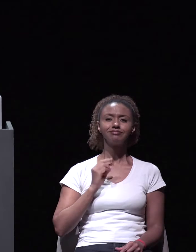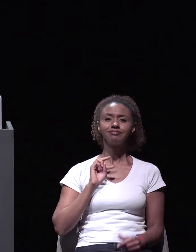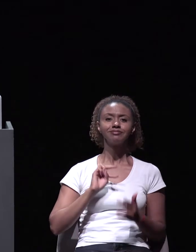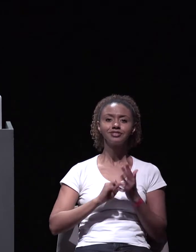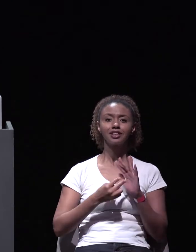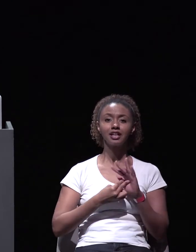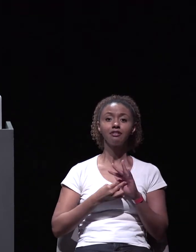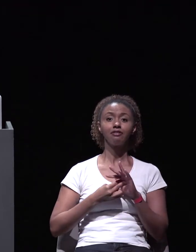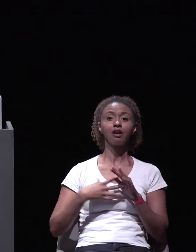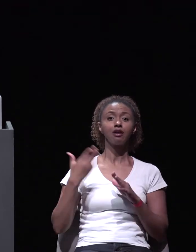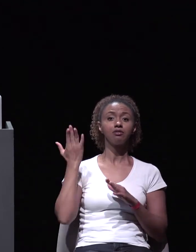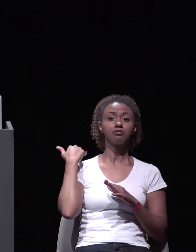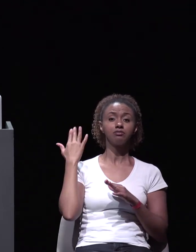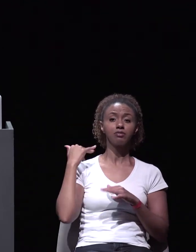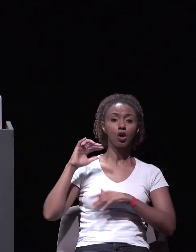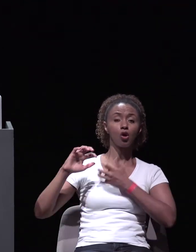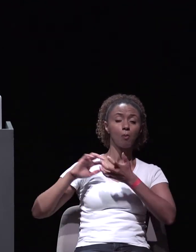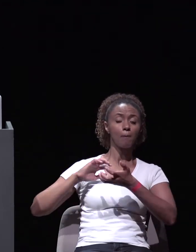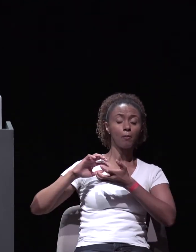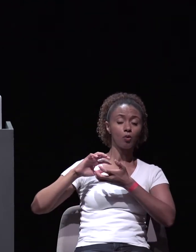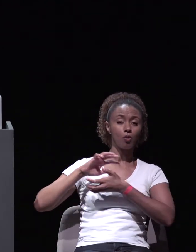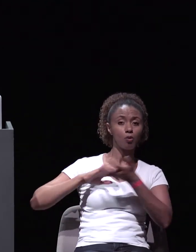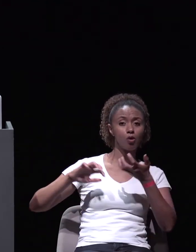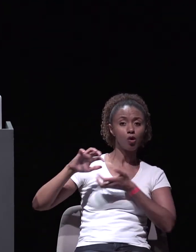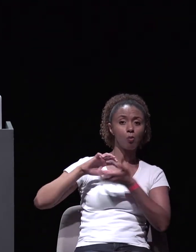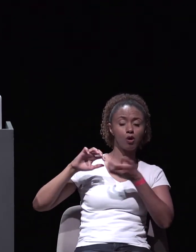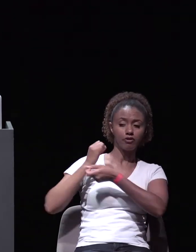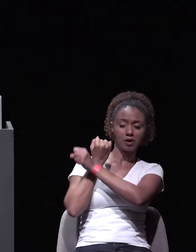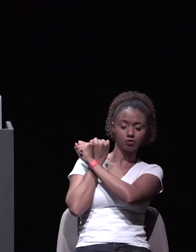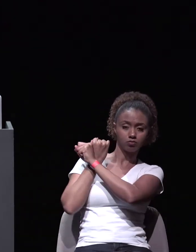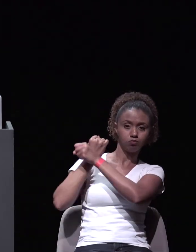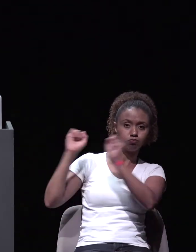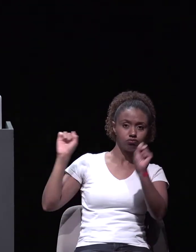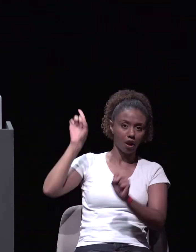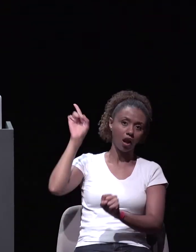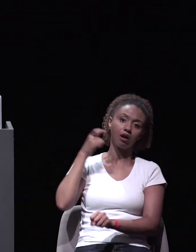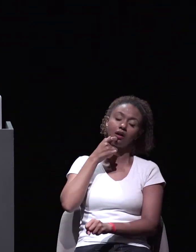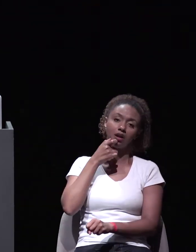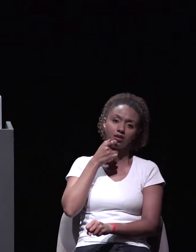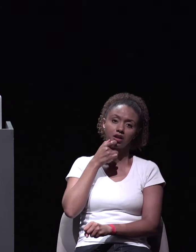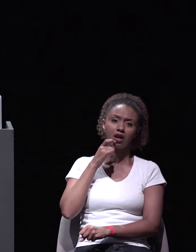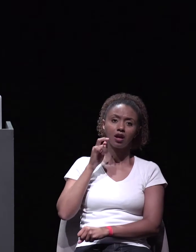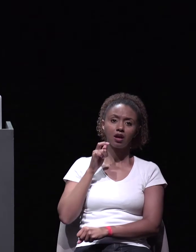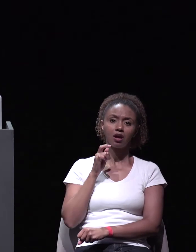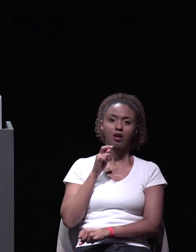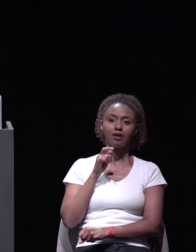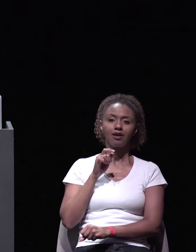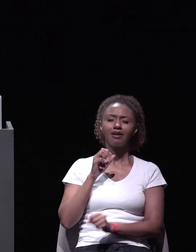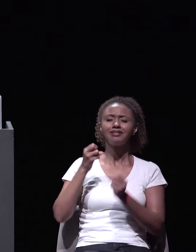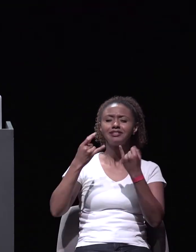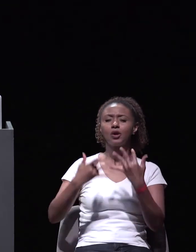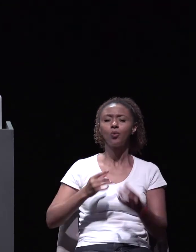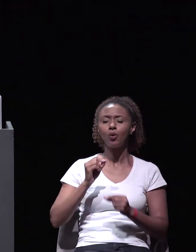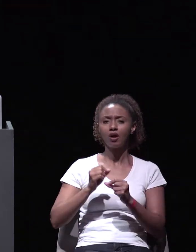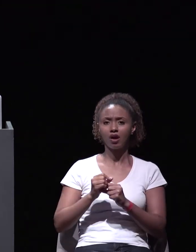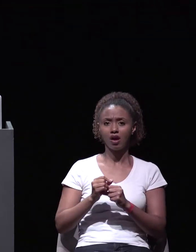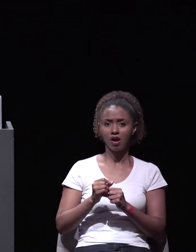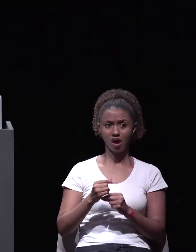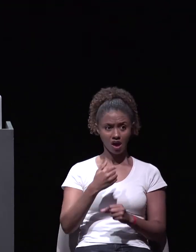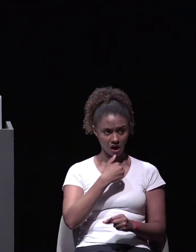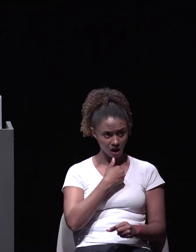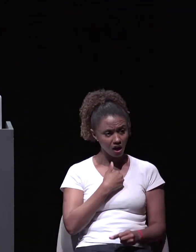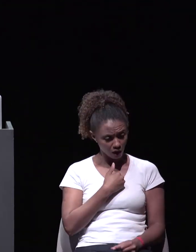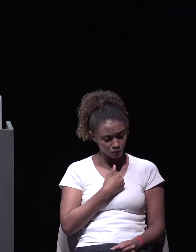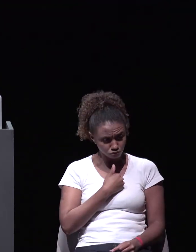movimento abolicionista inglês, né, e com a formulação que era, não sou eu um homem e um